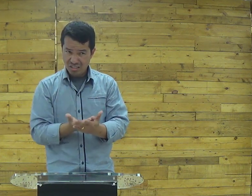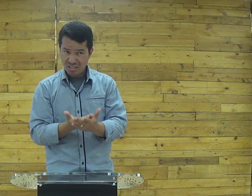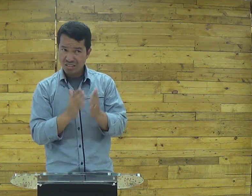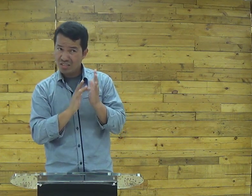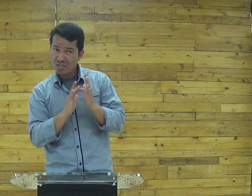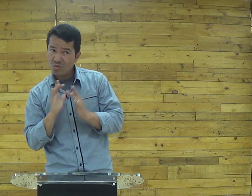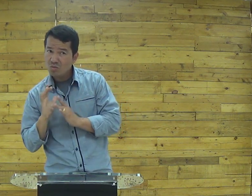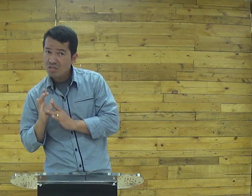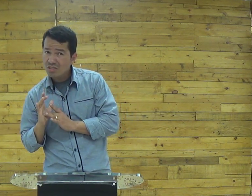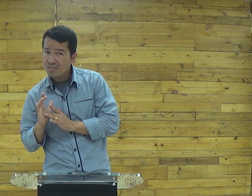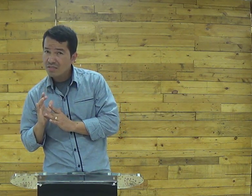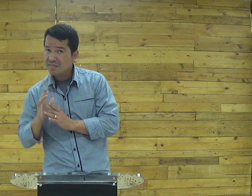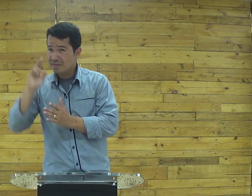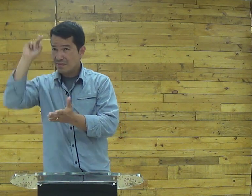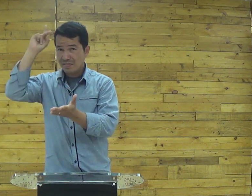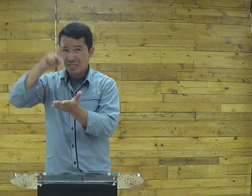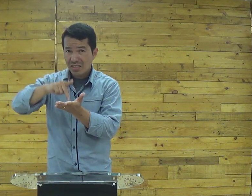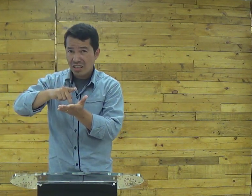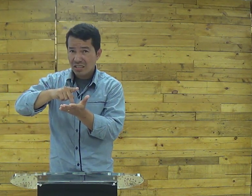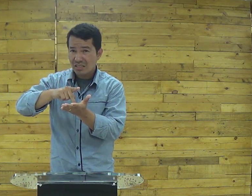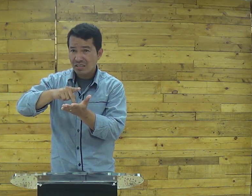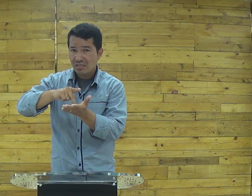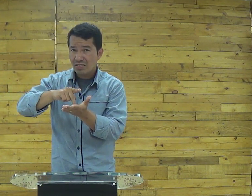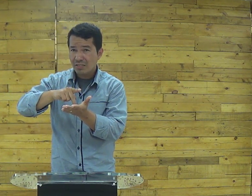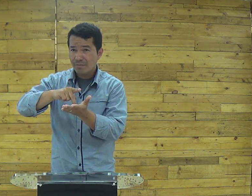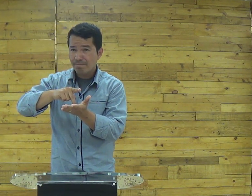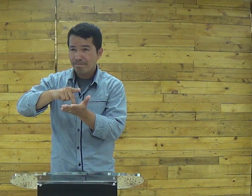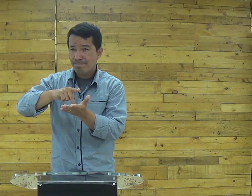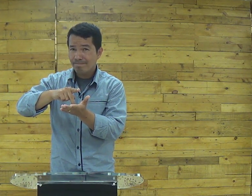quê? Acredita em Jesus realmente?